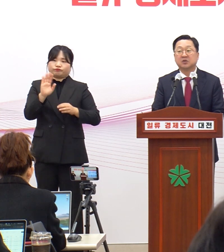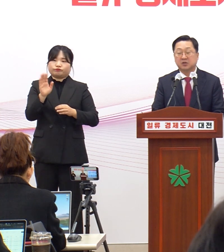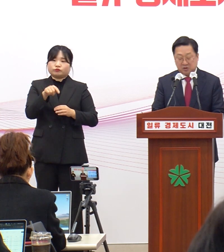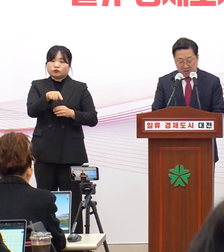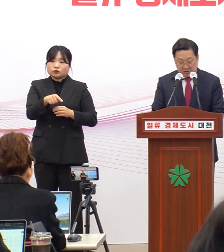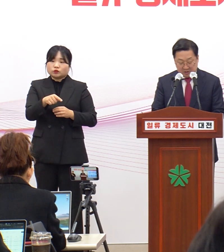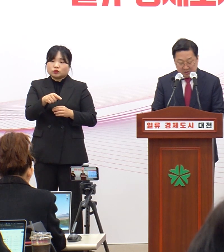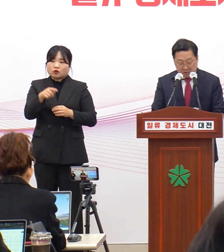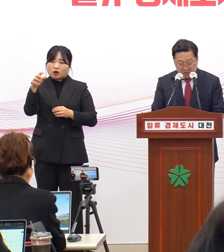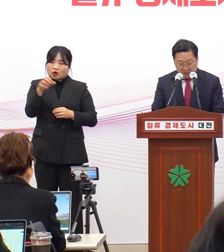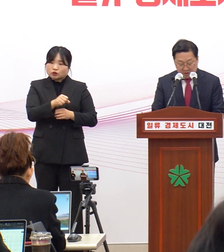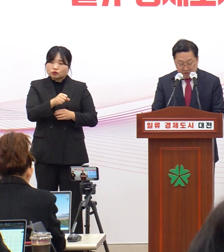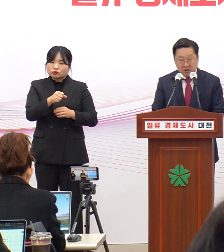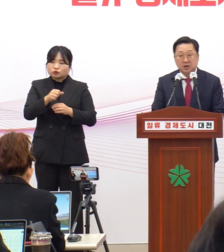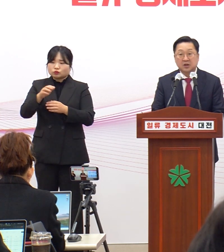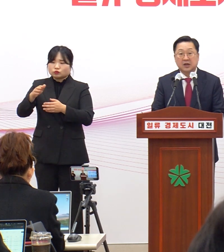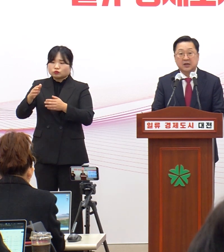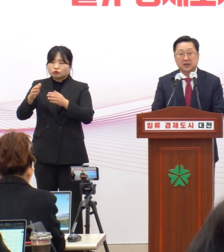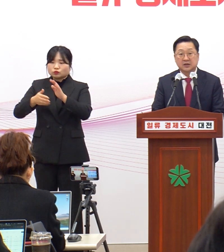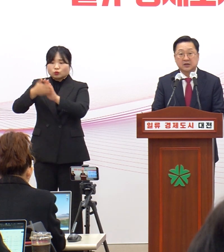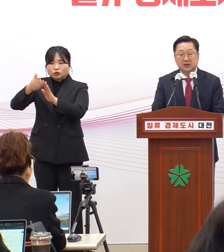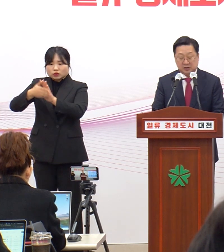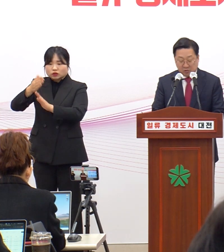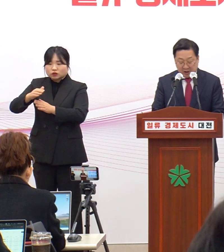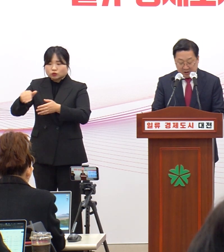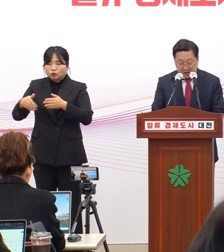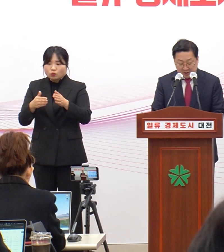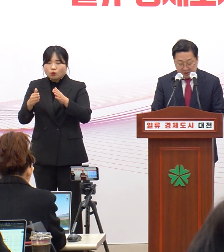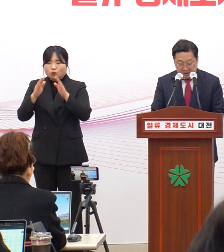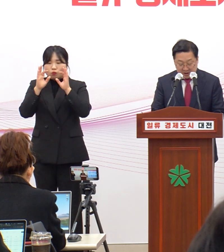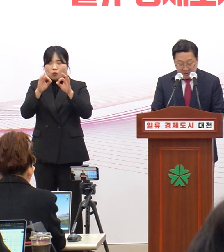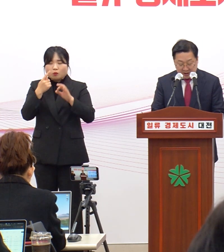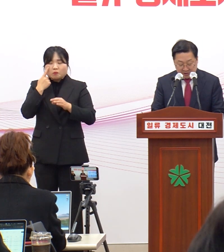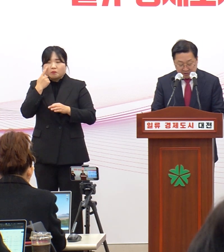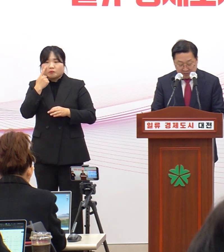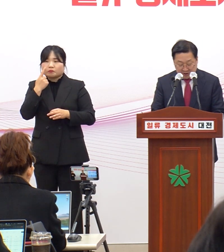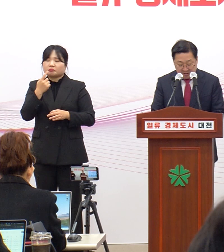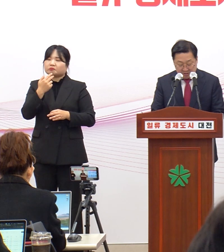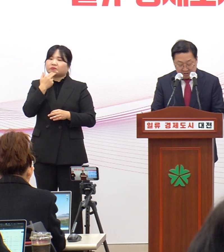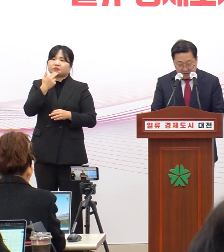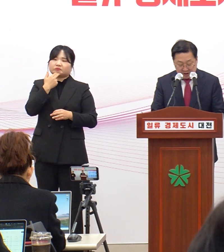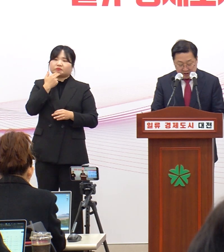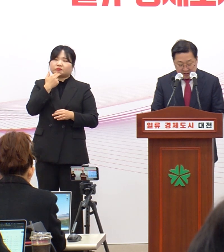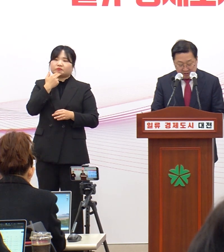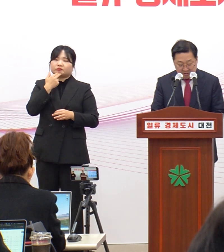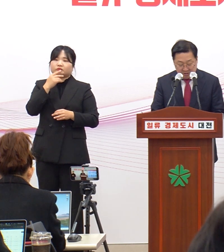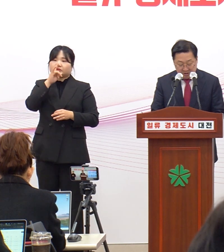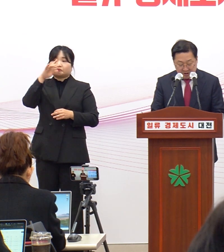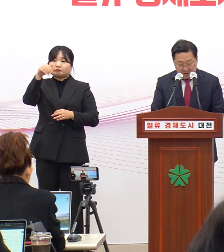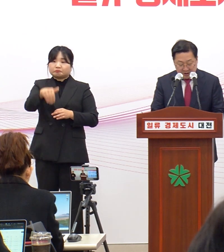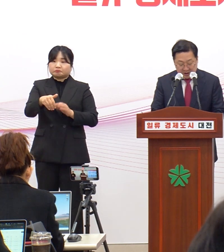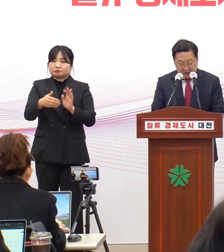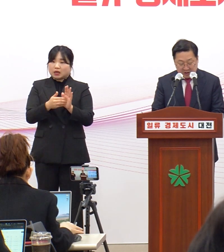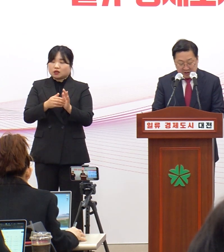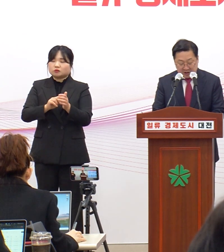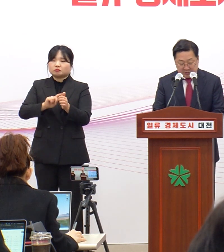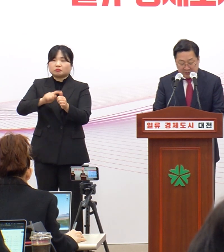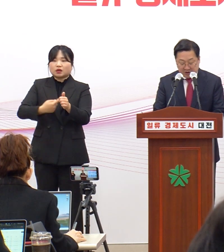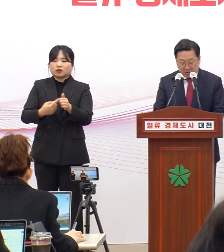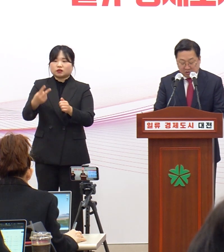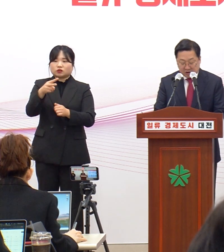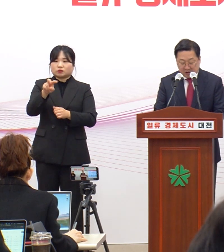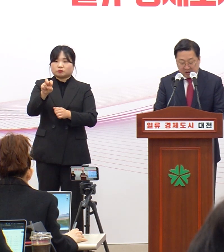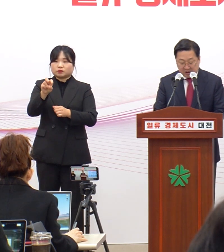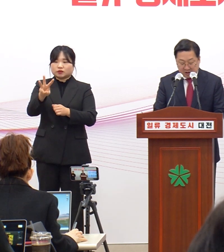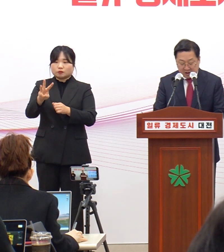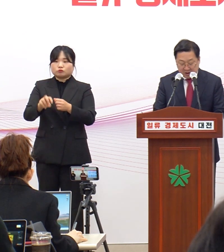설계안으로는 이 도로를 이 교각을 진행할 수 없다고 지시를 했고